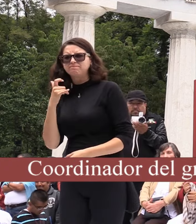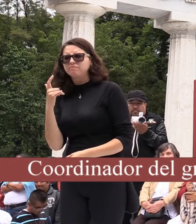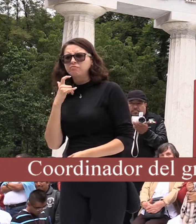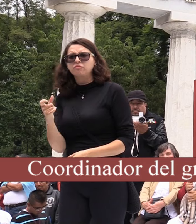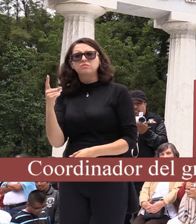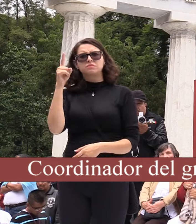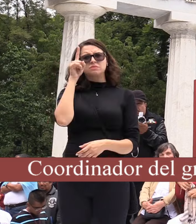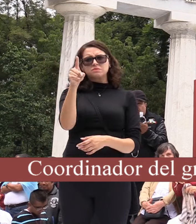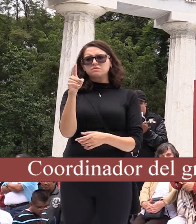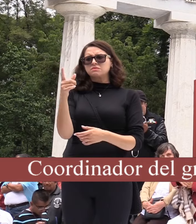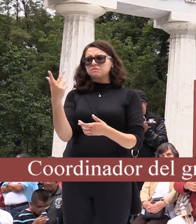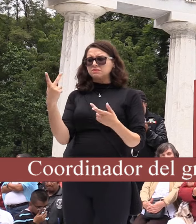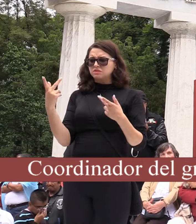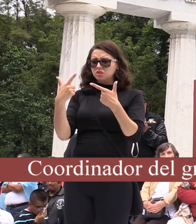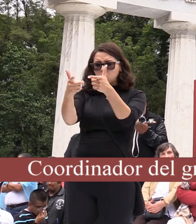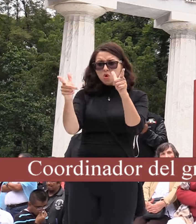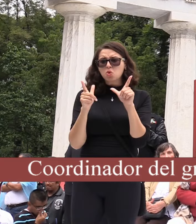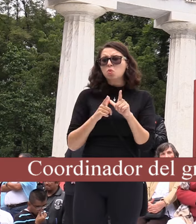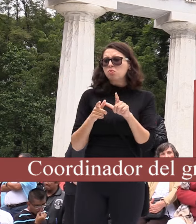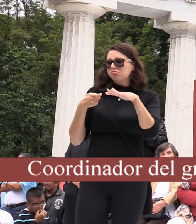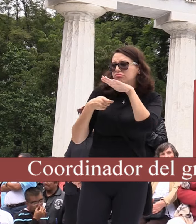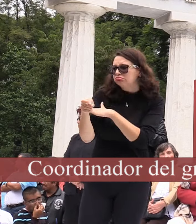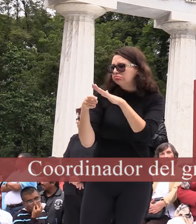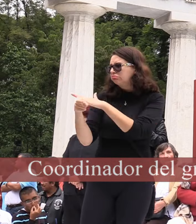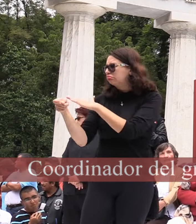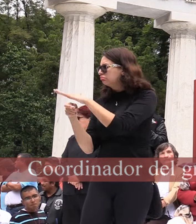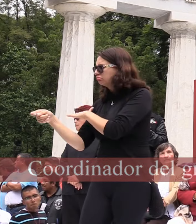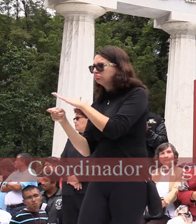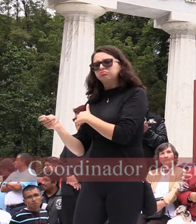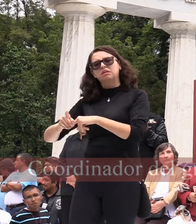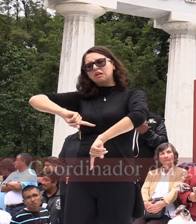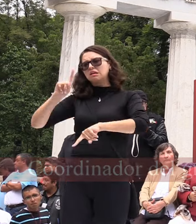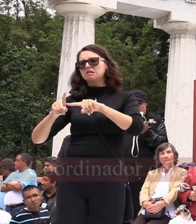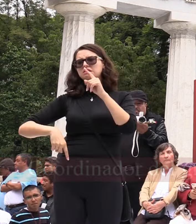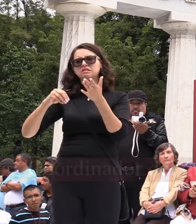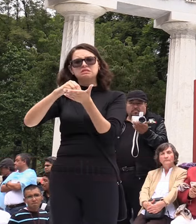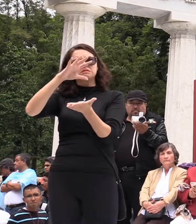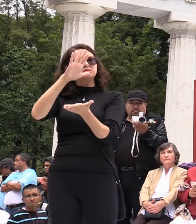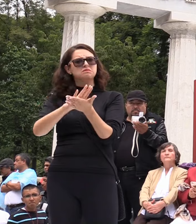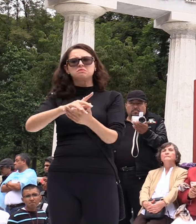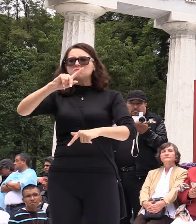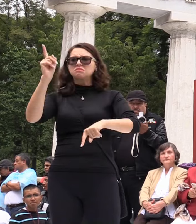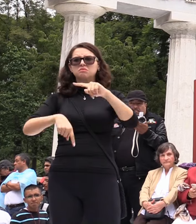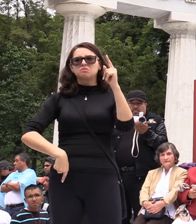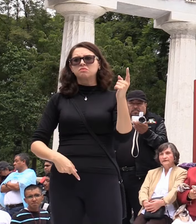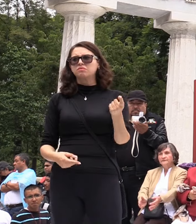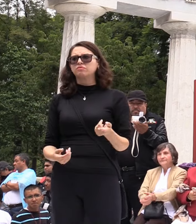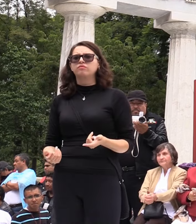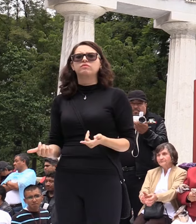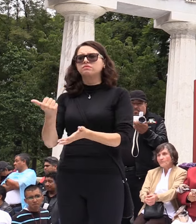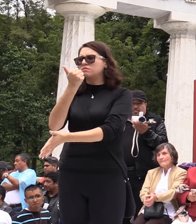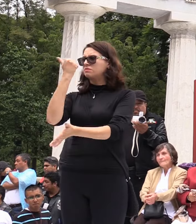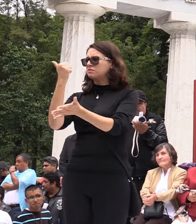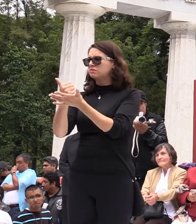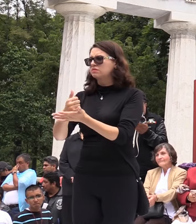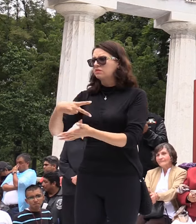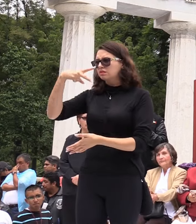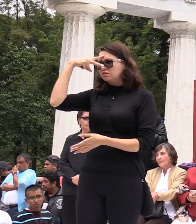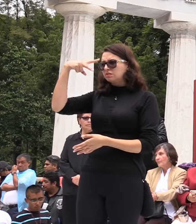el registro a los partidos que incurran en estos delitos. La Ciudad de